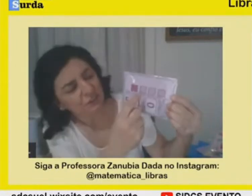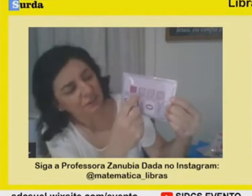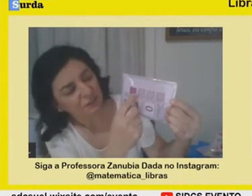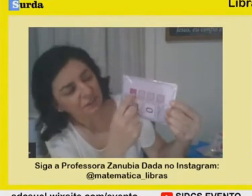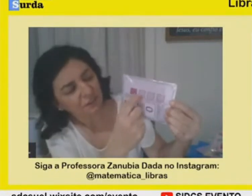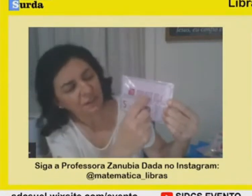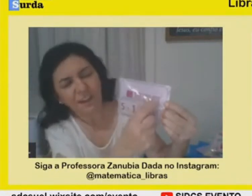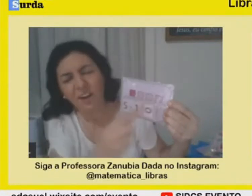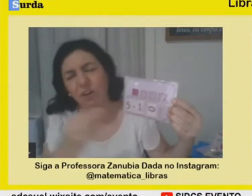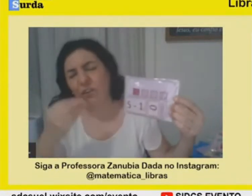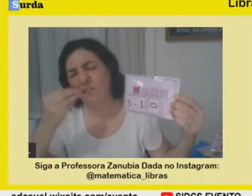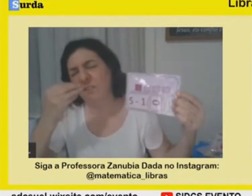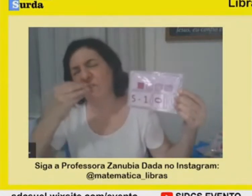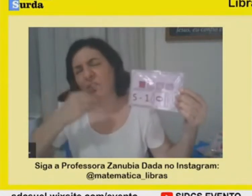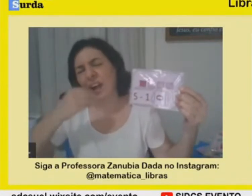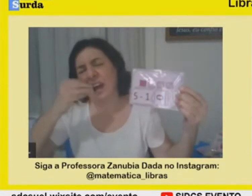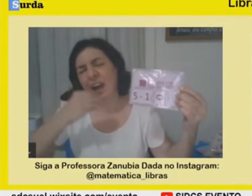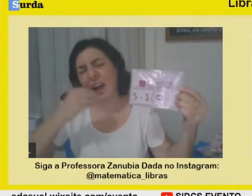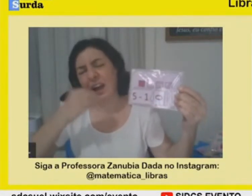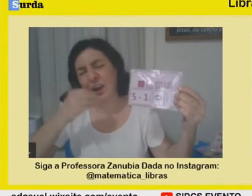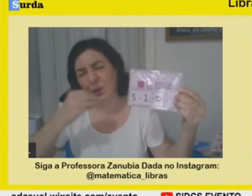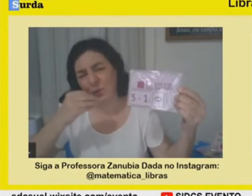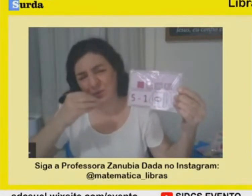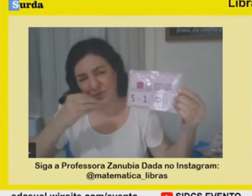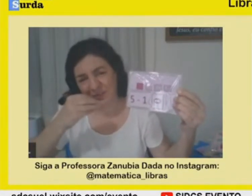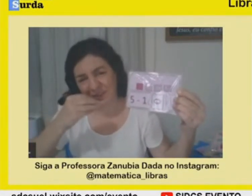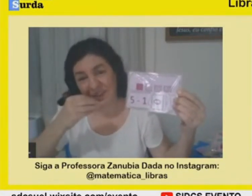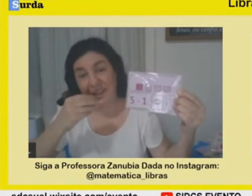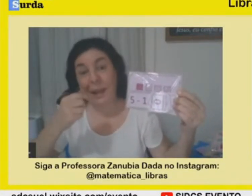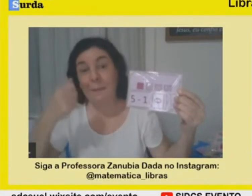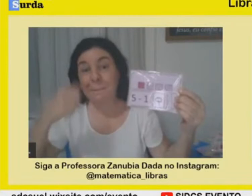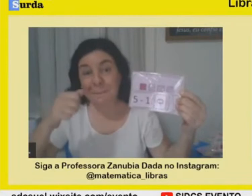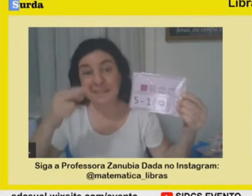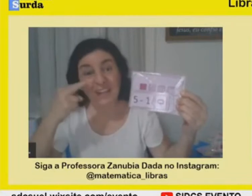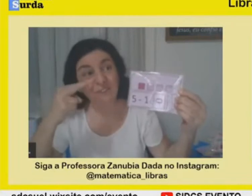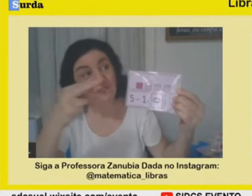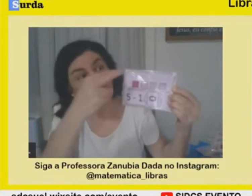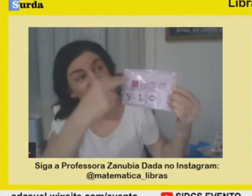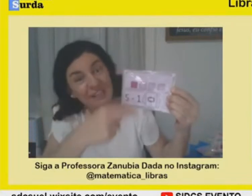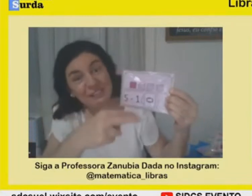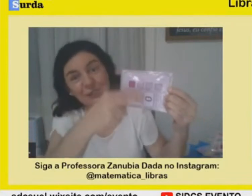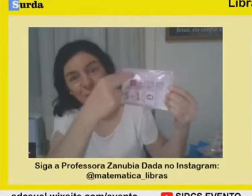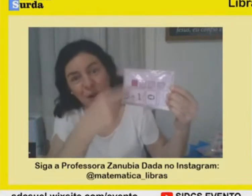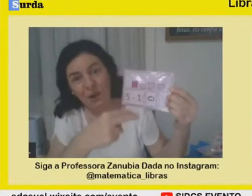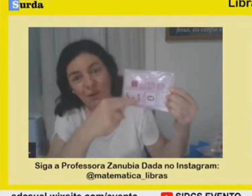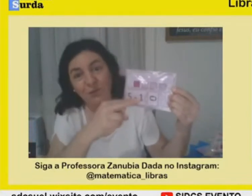Esse aqui tem uma cor mais forte e os outros têm uma cor mais fraca.